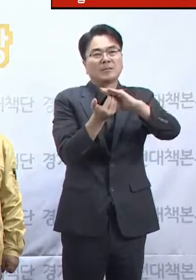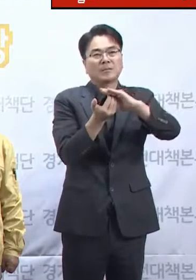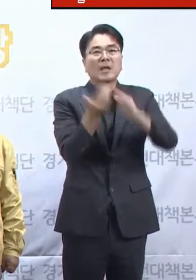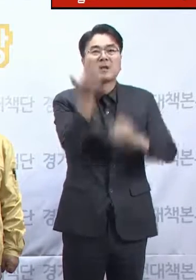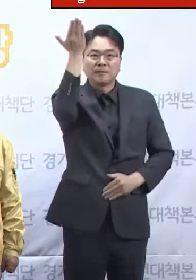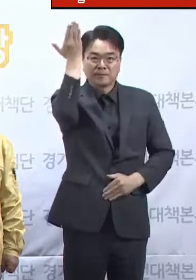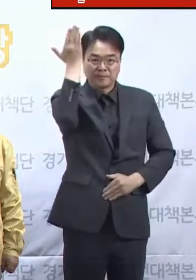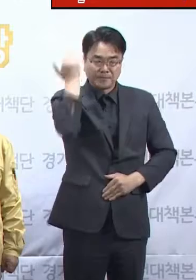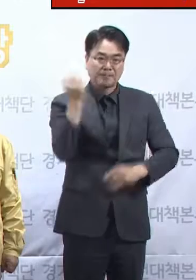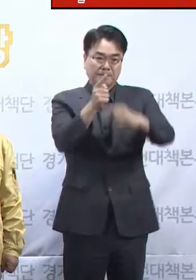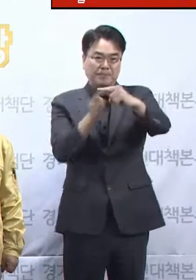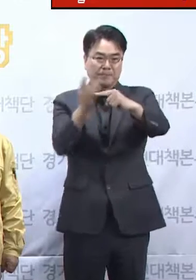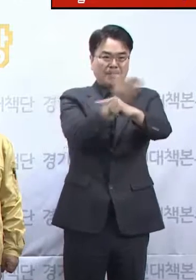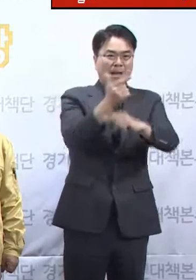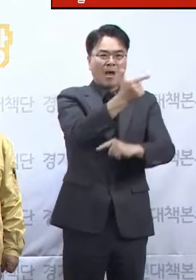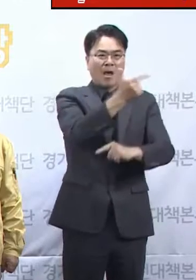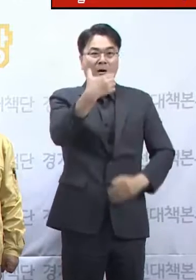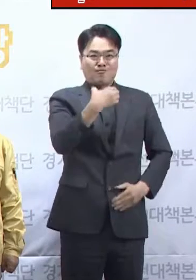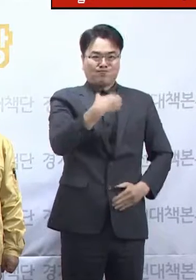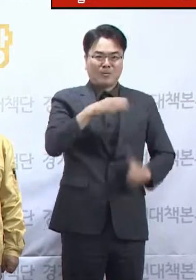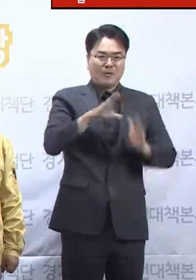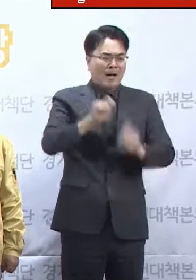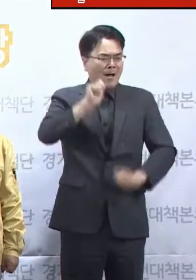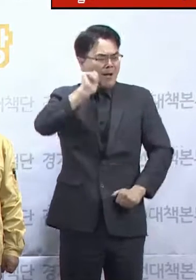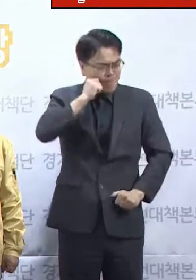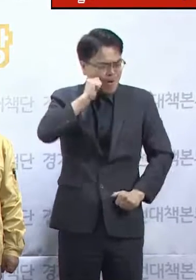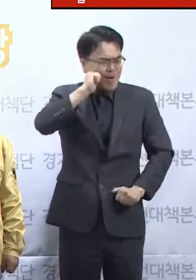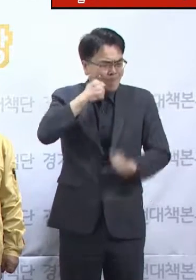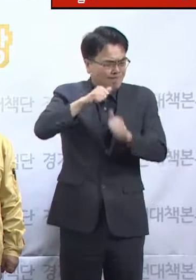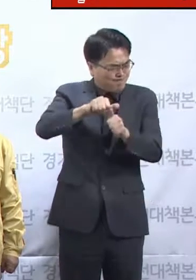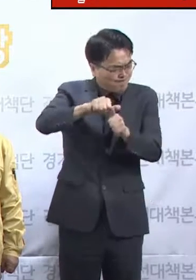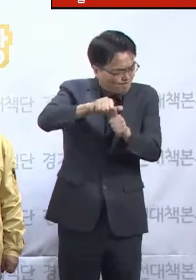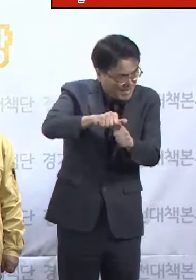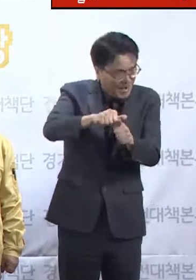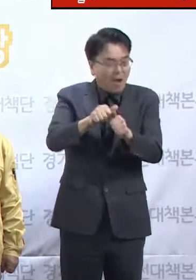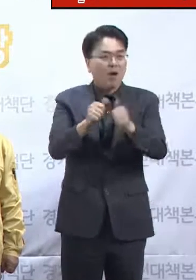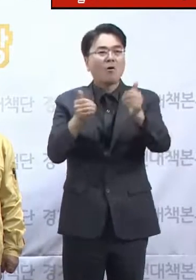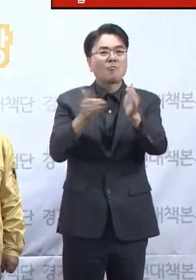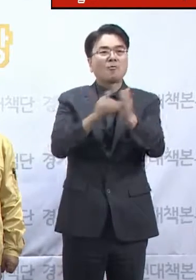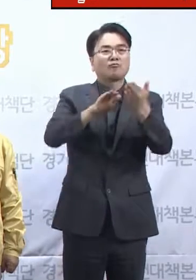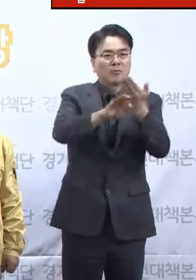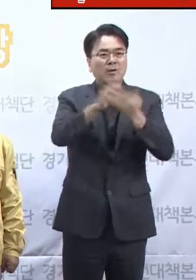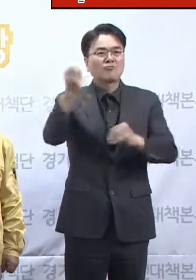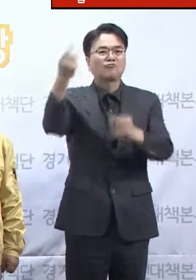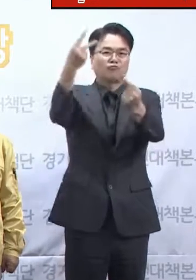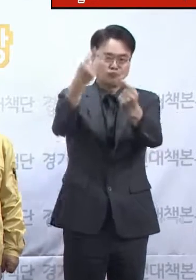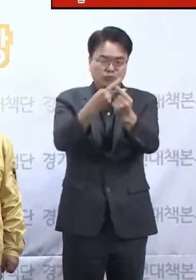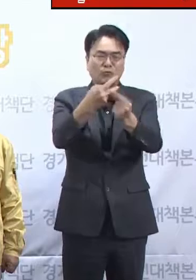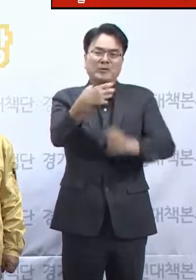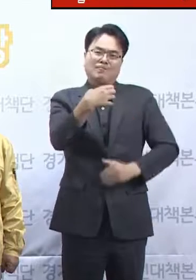지난 상반기 큰 위기를 힘겹게 넘긴 이후 두 번째 고비가 찾아왔습니다.